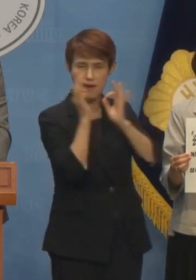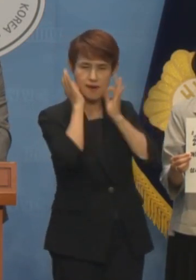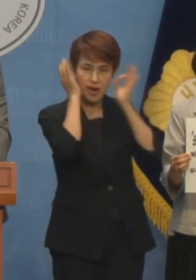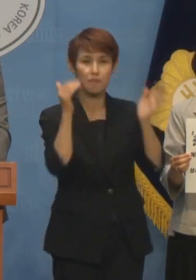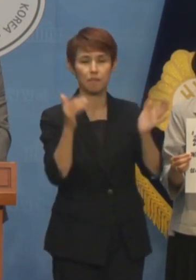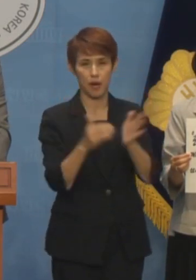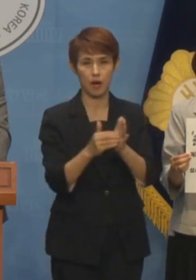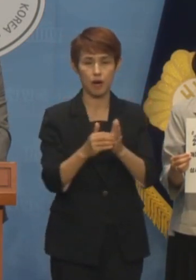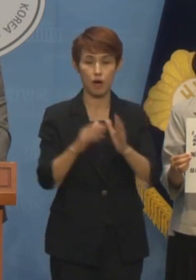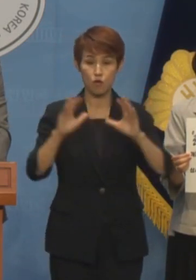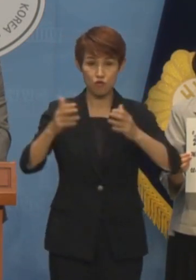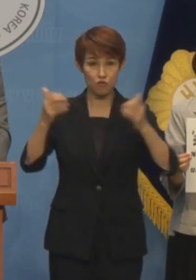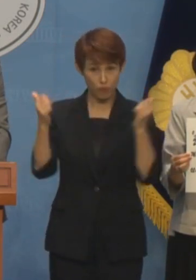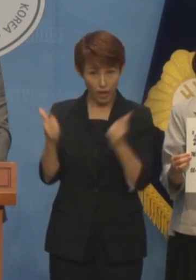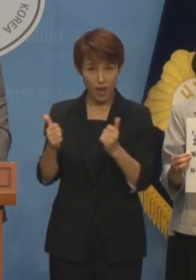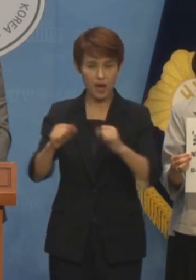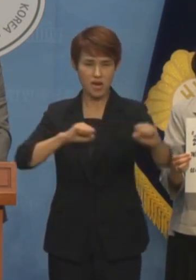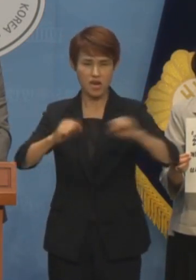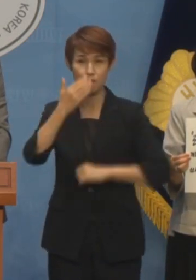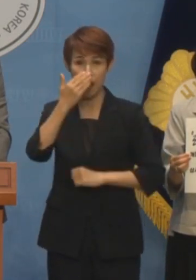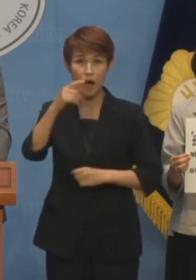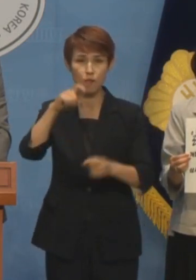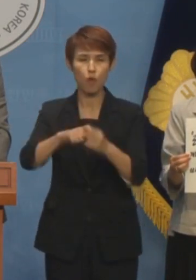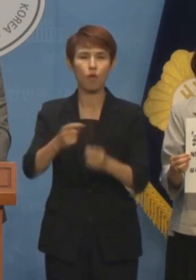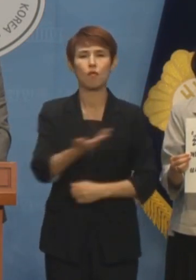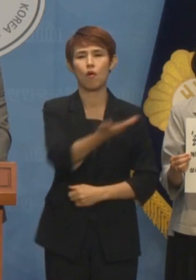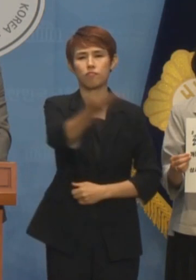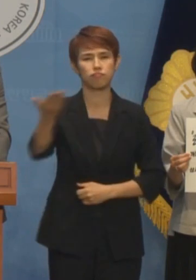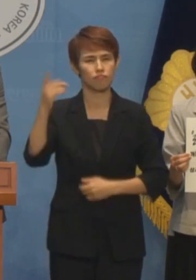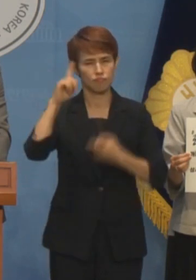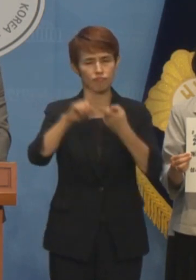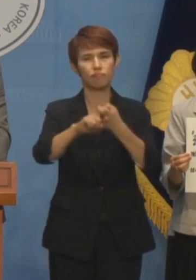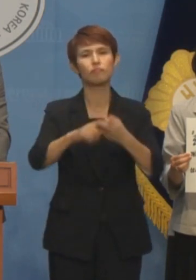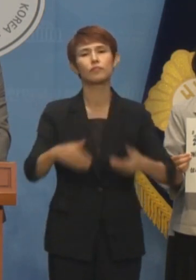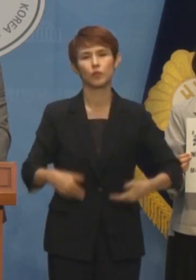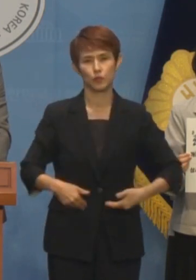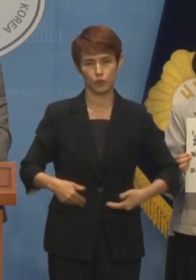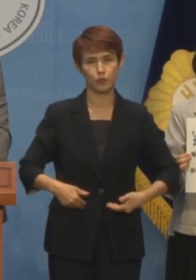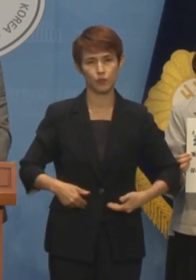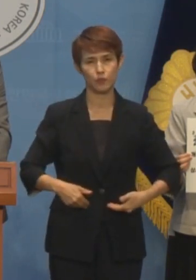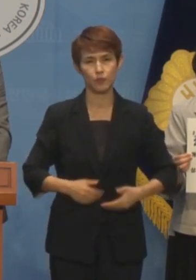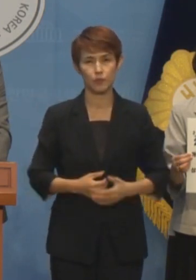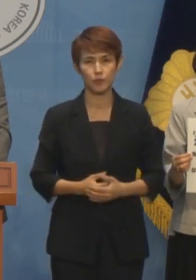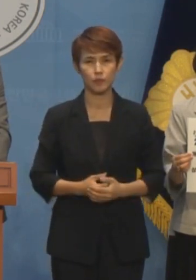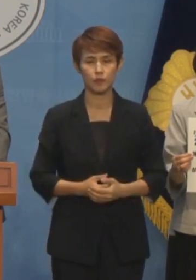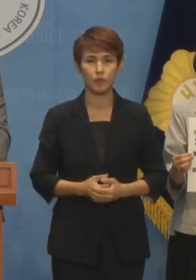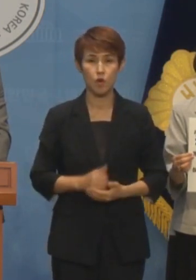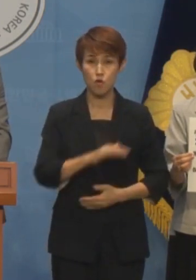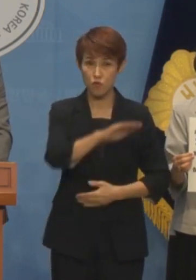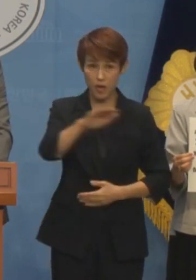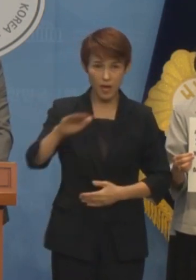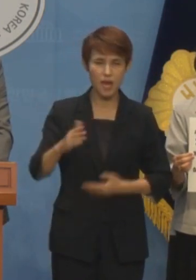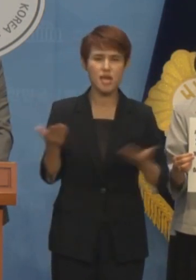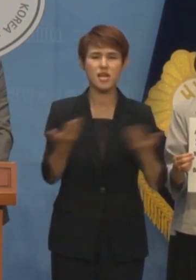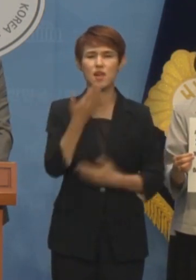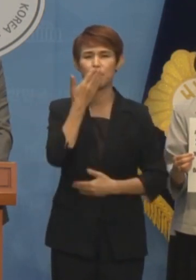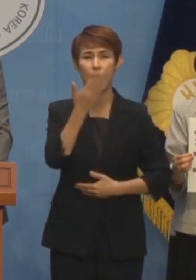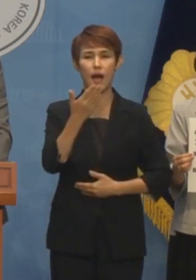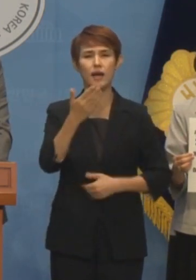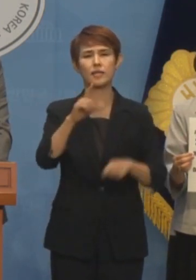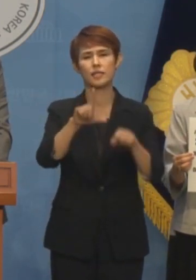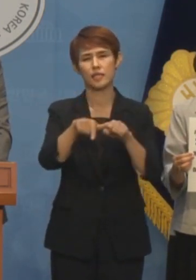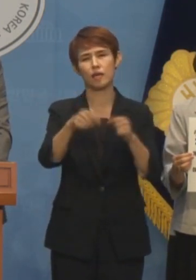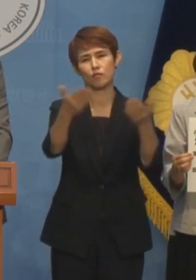국회가 일을 할 수 있도록 국민 여러분의 관심이 필요한 때입니다. 저희에게 일할 수 있는